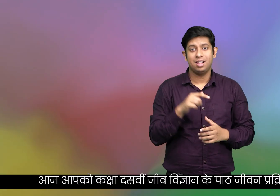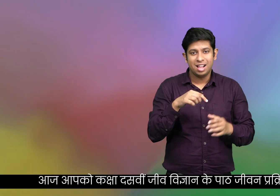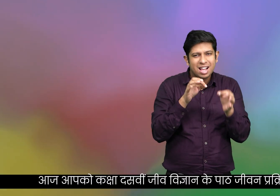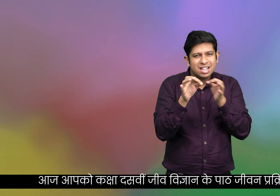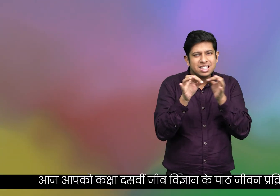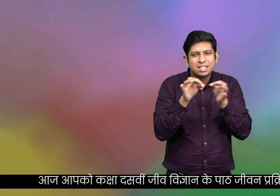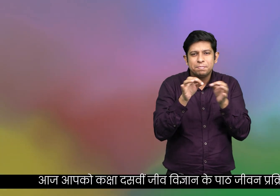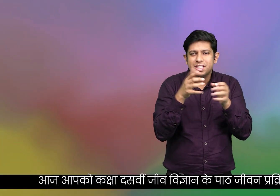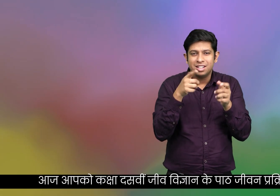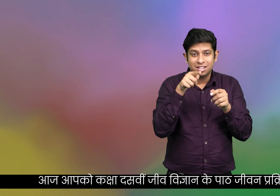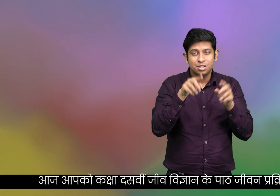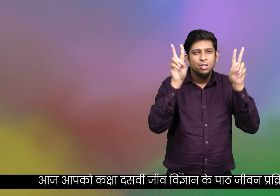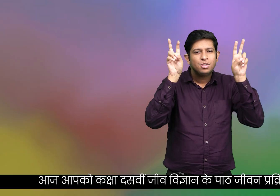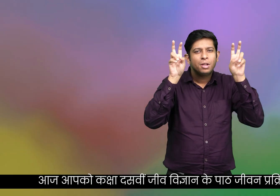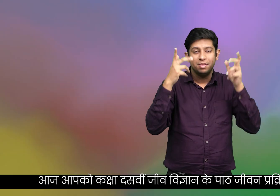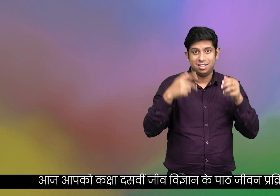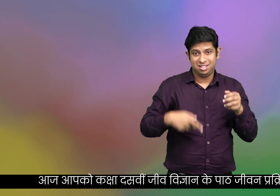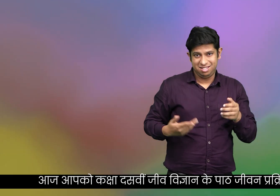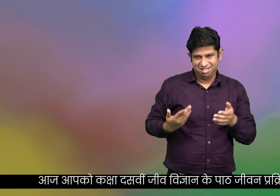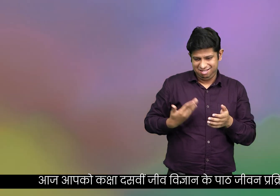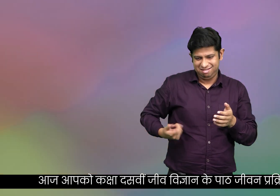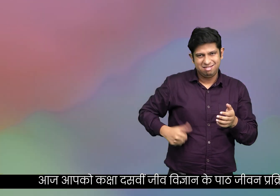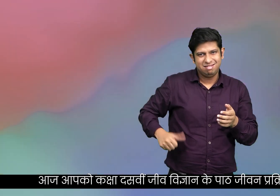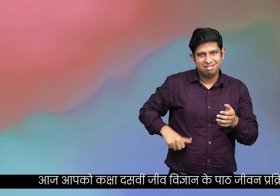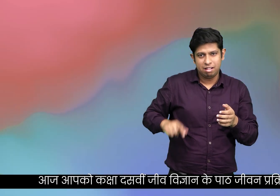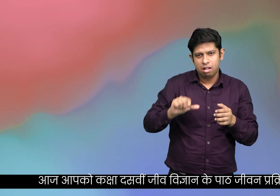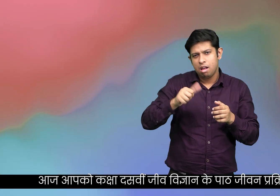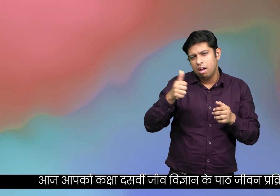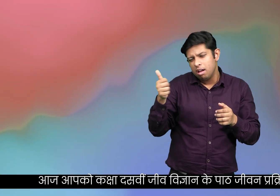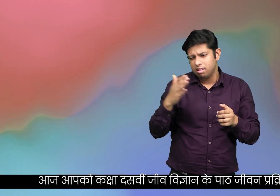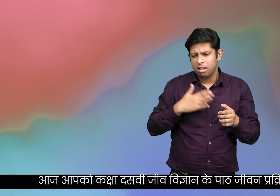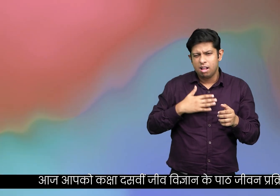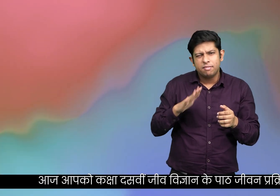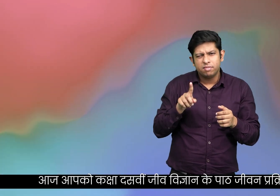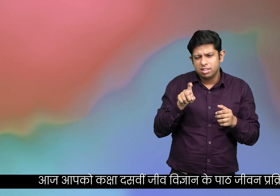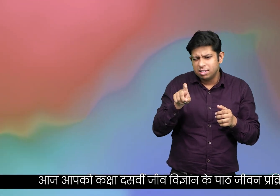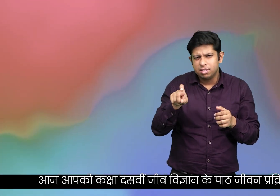आज आपको कक्षा 10वीं जीव विज्ञान के पाठ